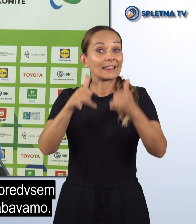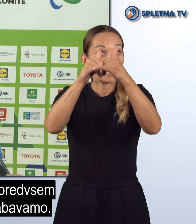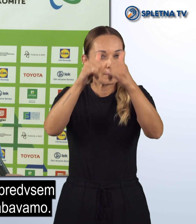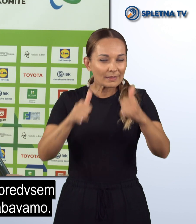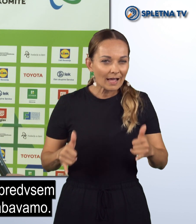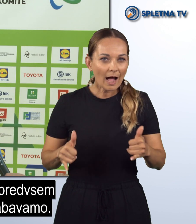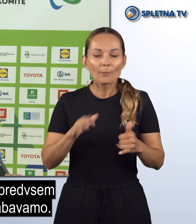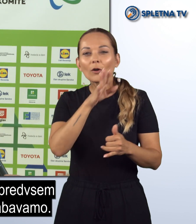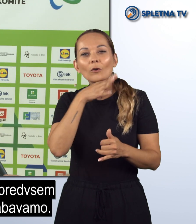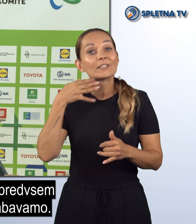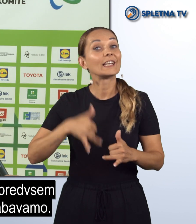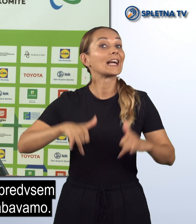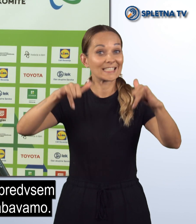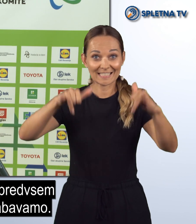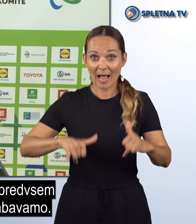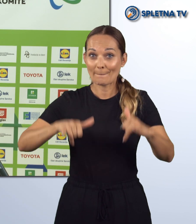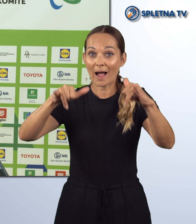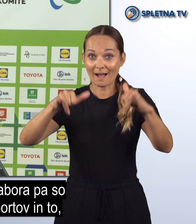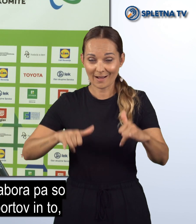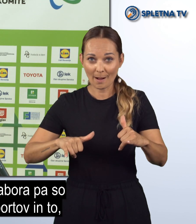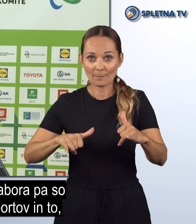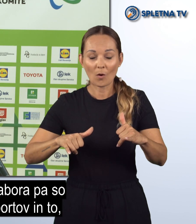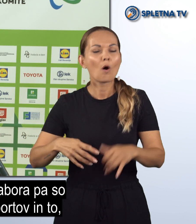Na tem taboru se predvsem zelo veliko zabavamo.